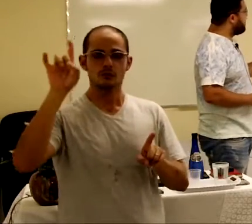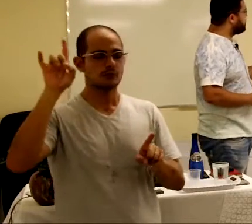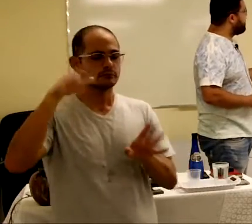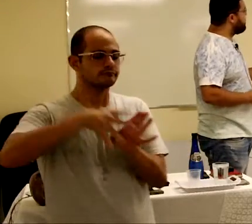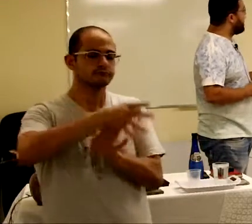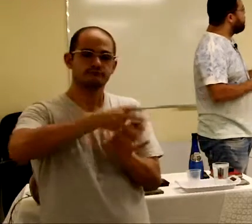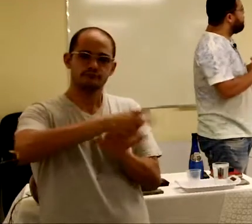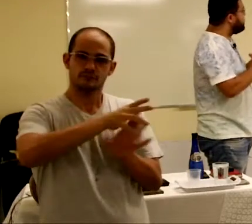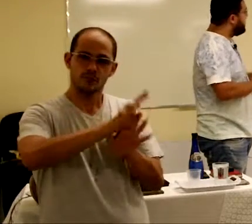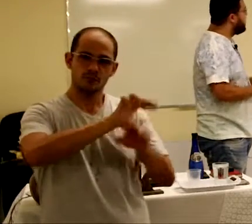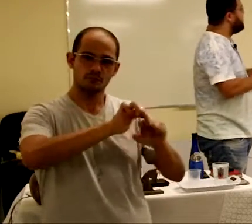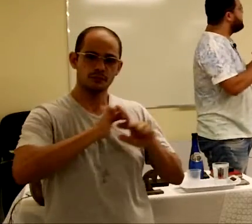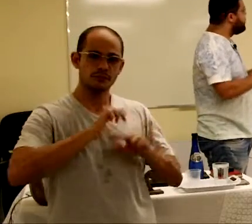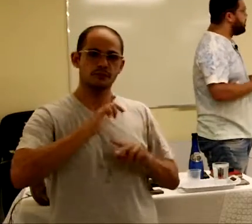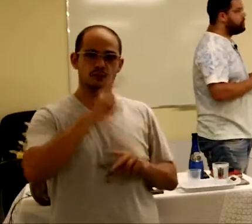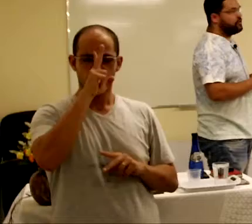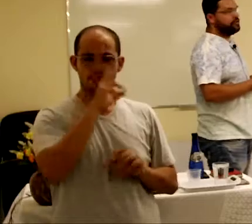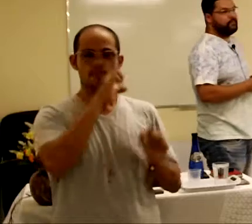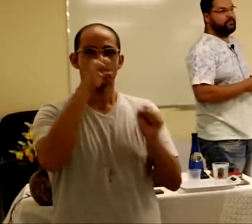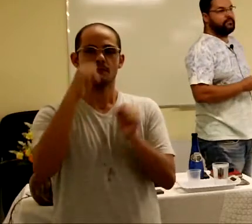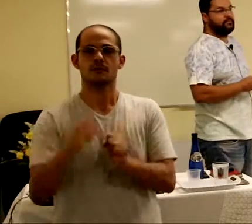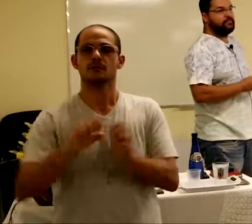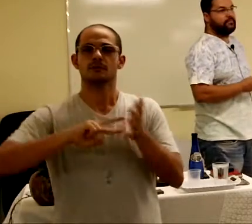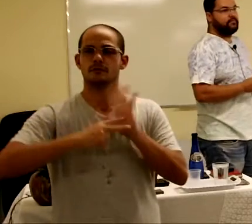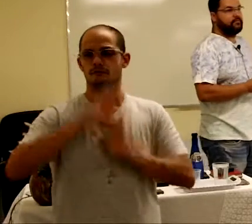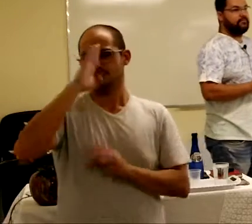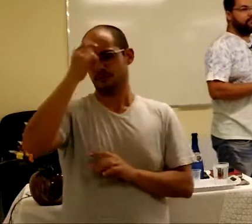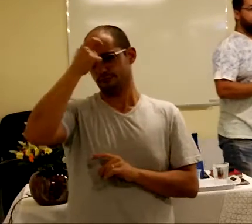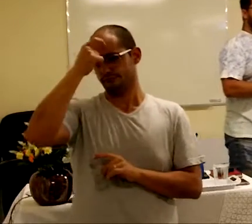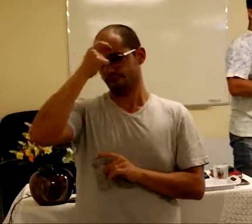isso mesmo revela um poder inteligente.